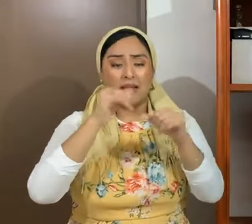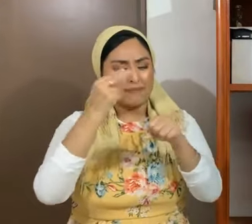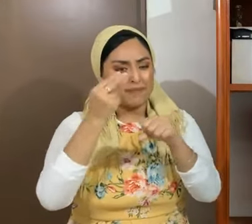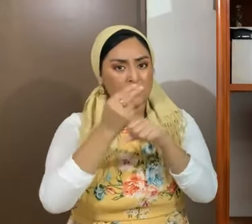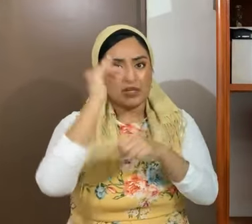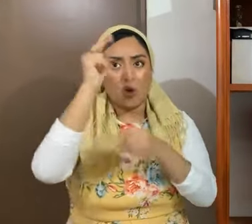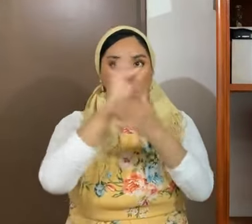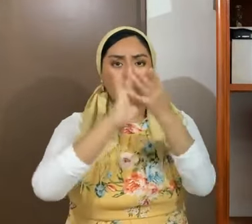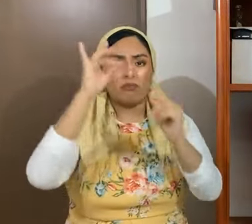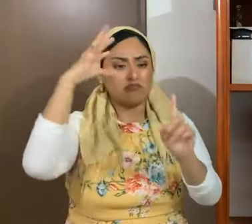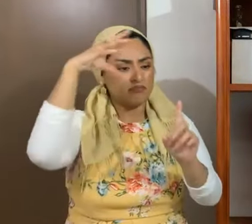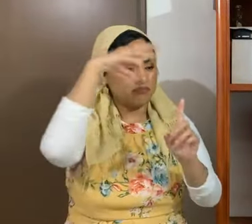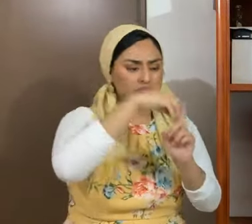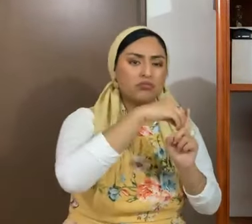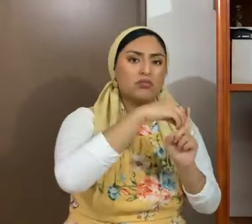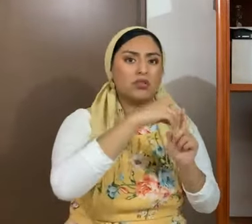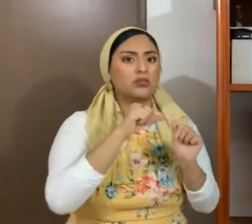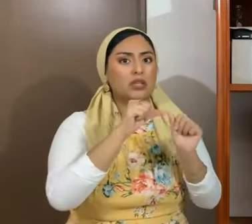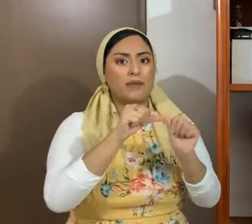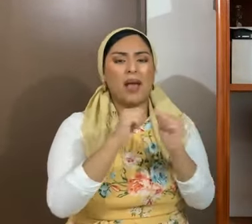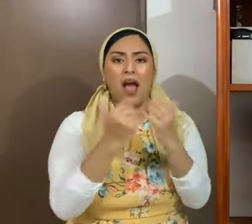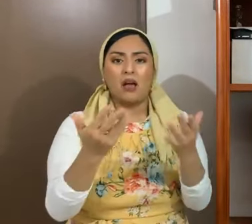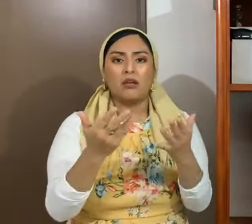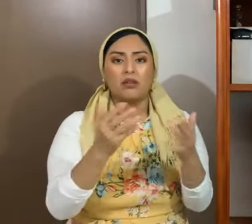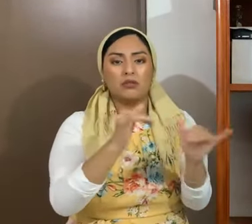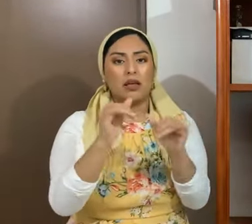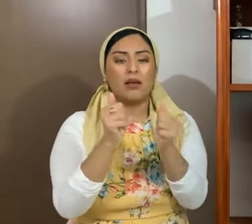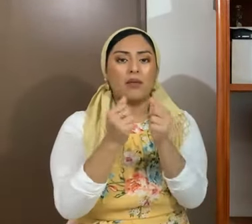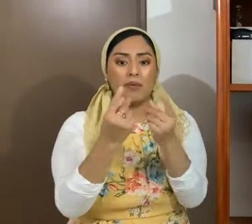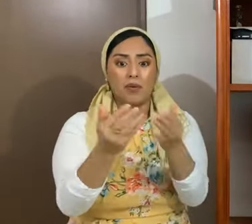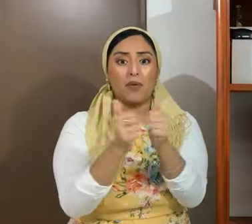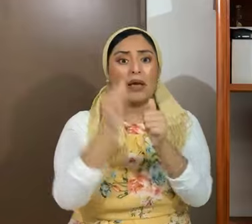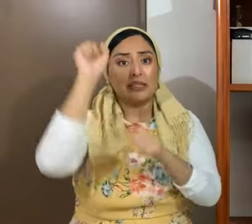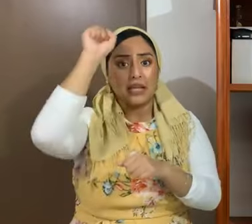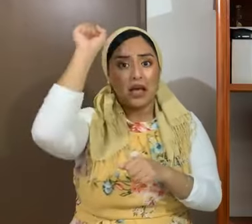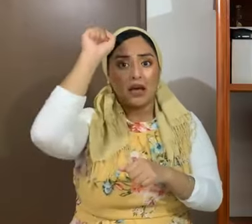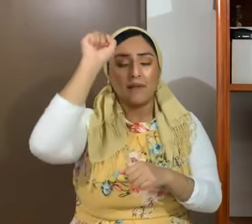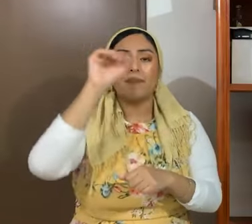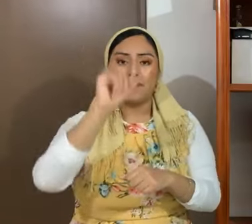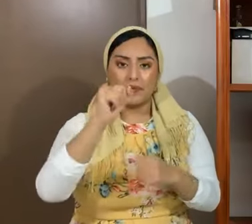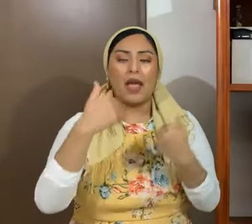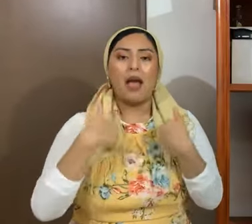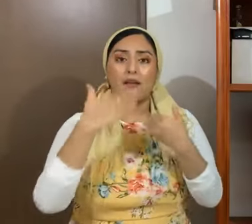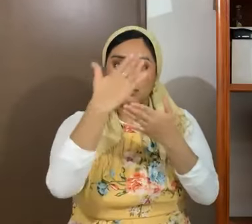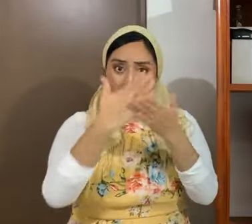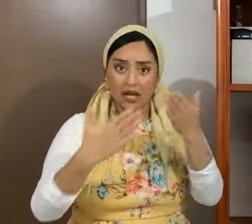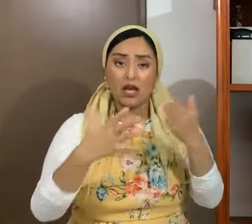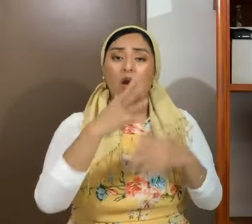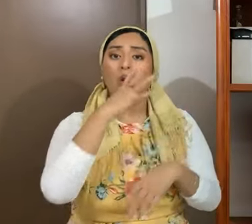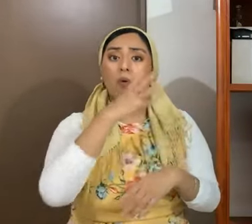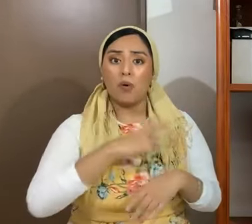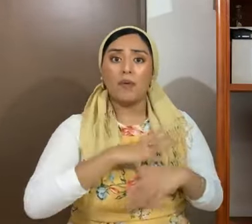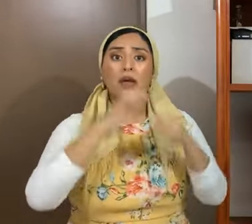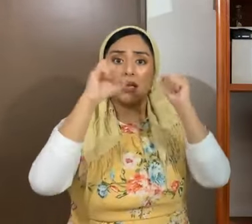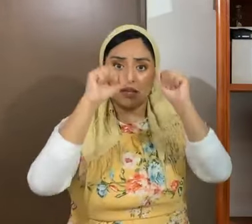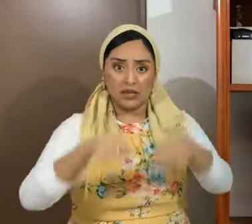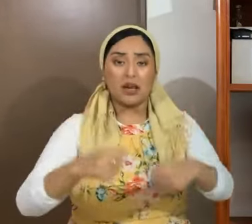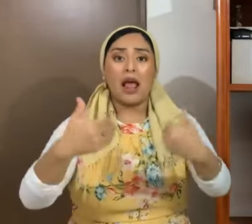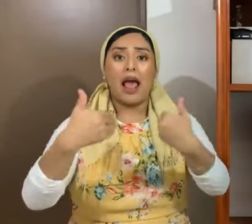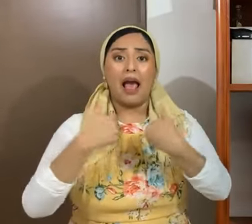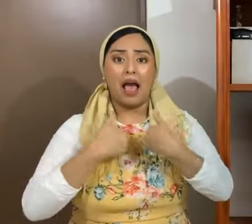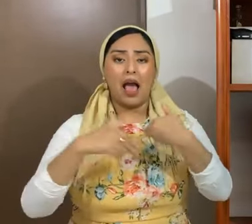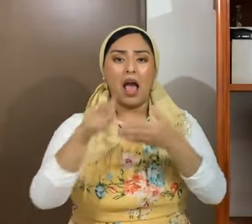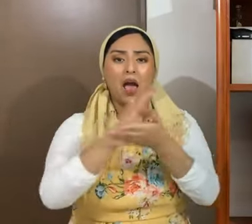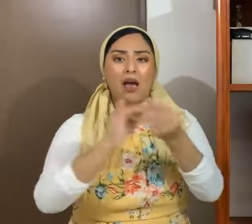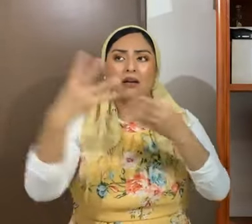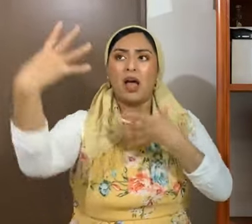por Yahweh. También va a ser usada por el Eterno. ¿Cómo? Como lo hizo con Sara. Sí hay mujeres que pueden tener